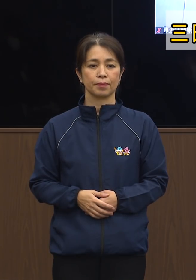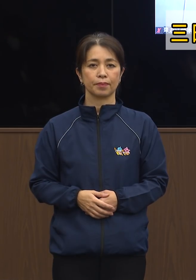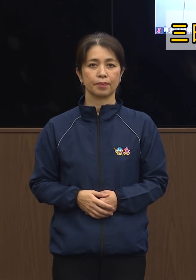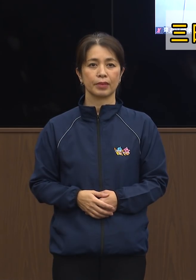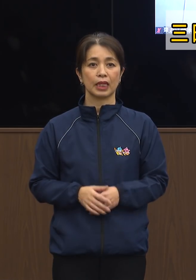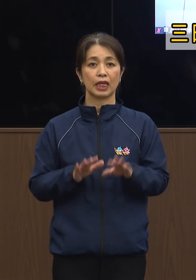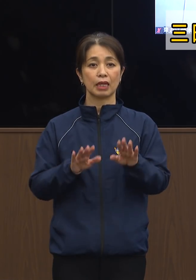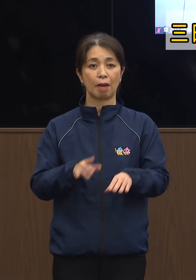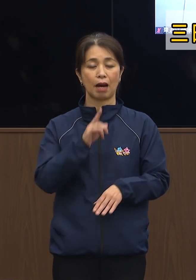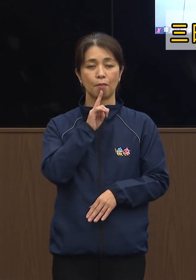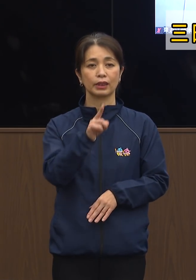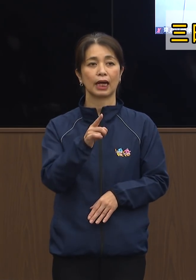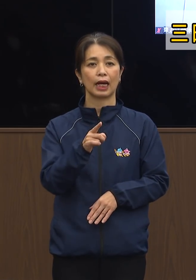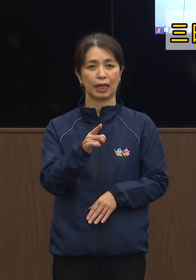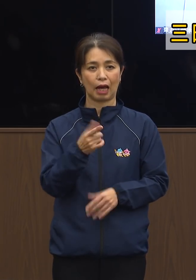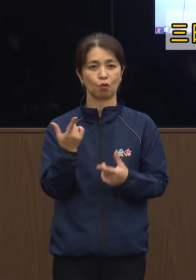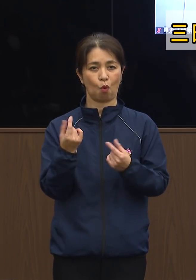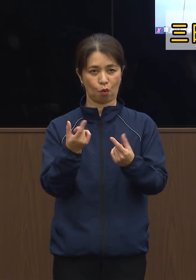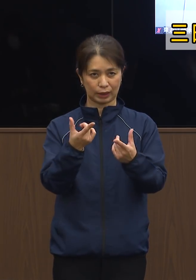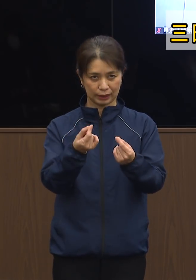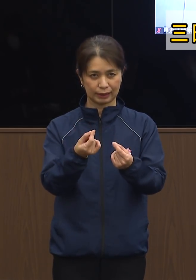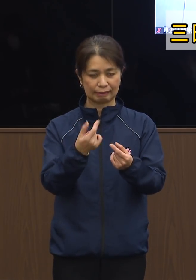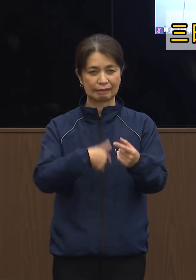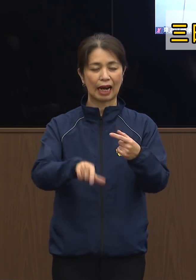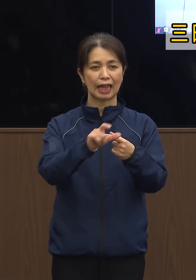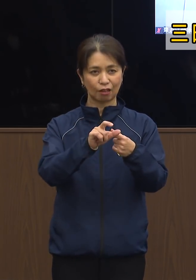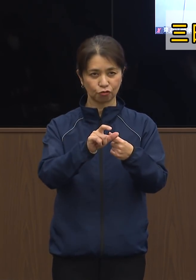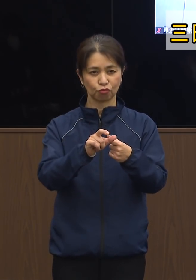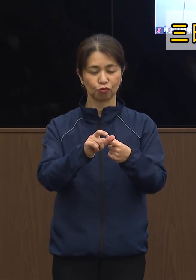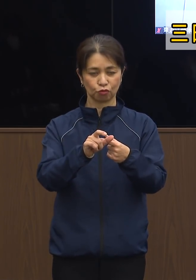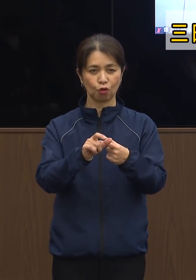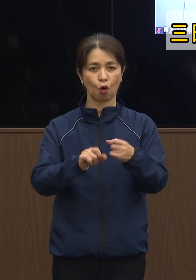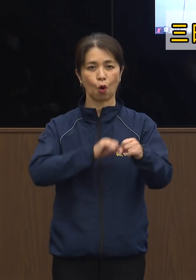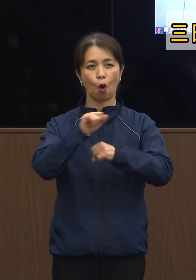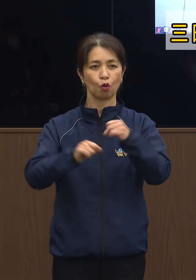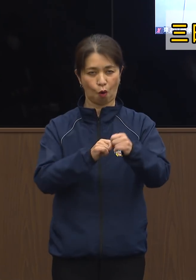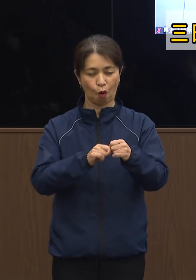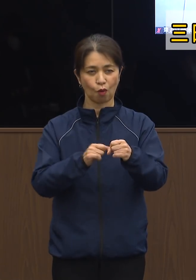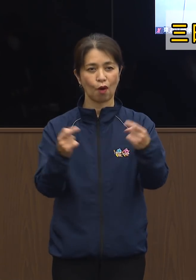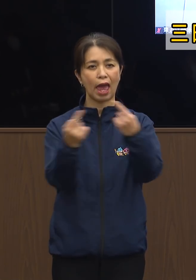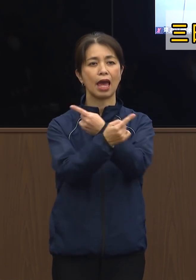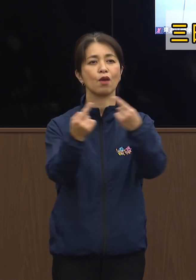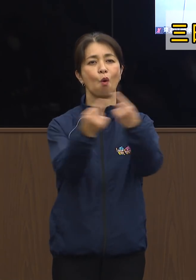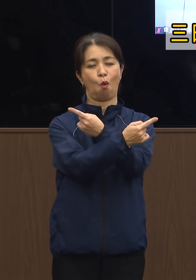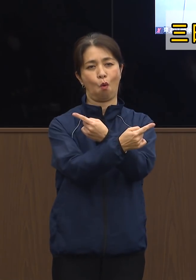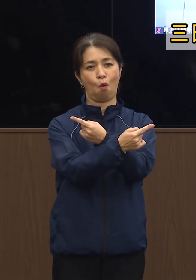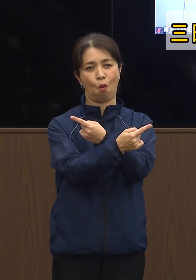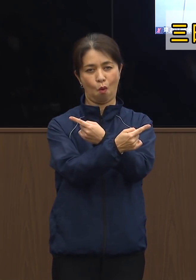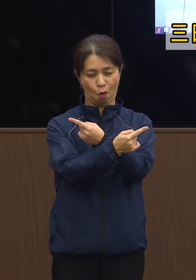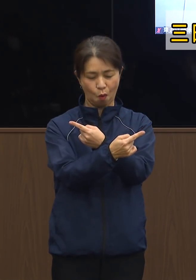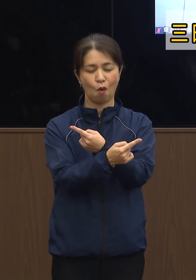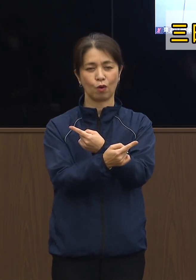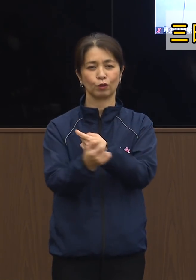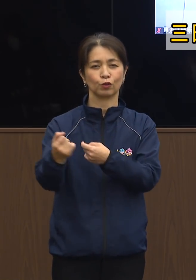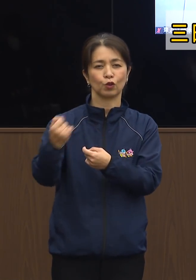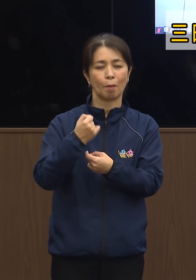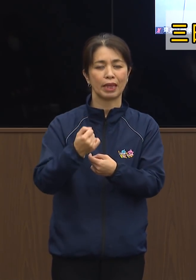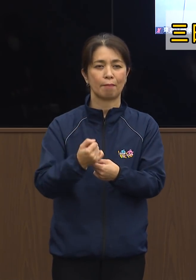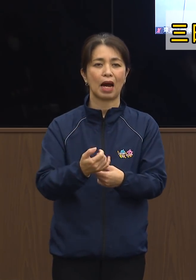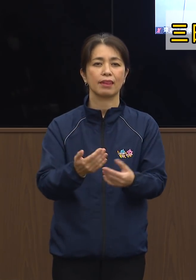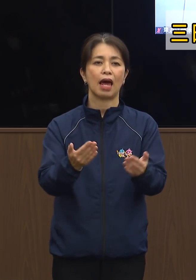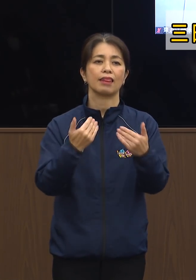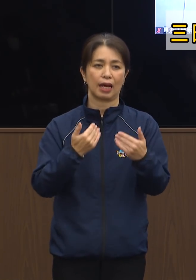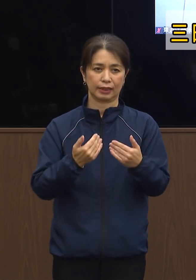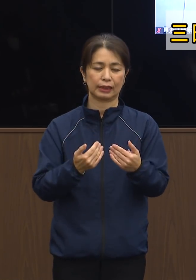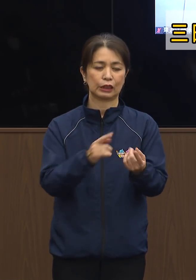今申し上げたように、さらなる行動変容を行っていかなければならない、人と人